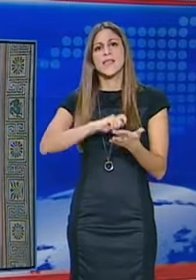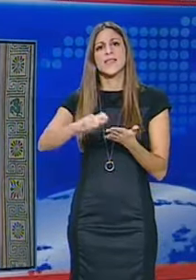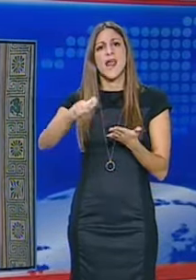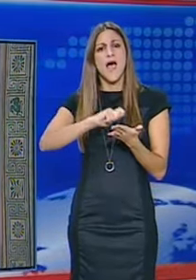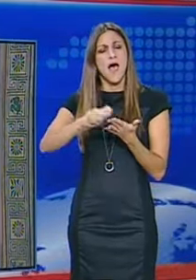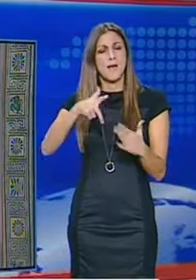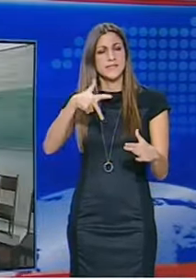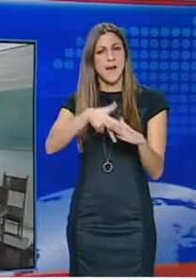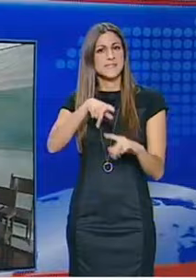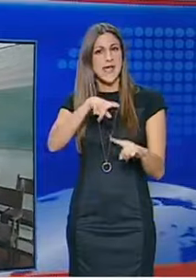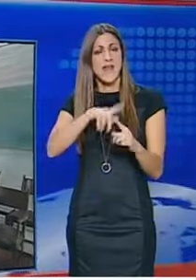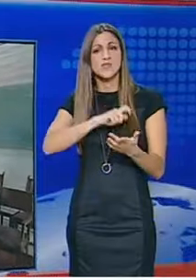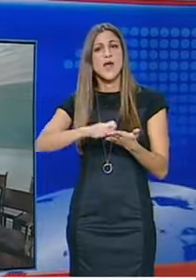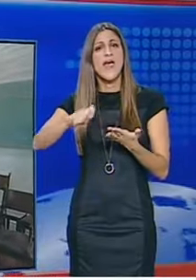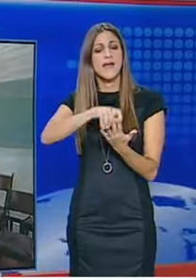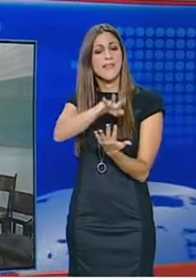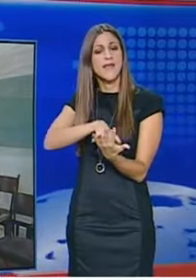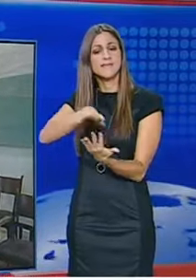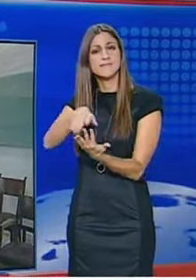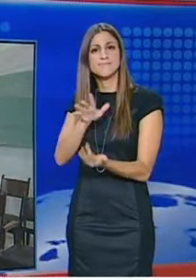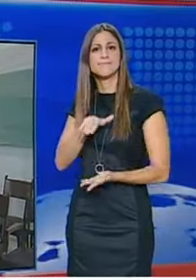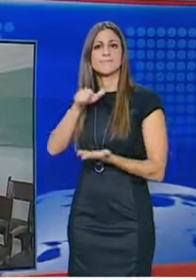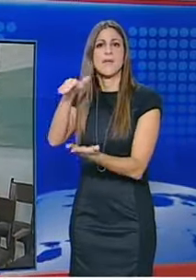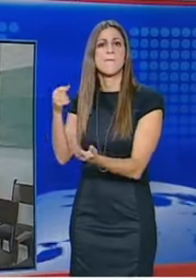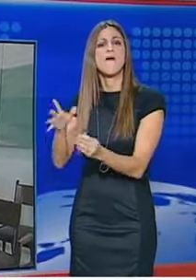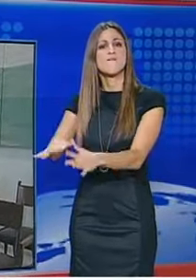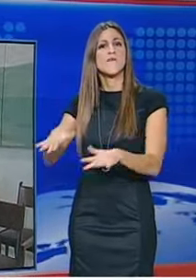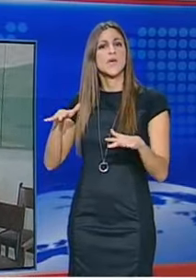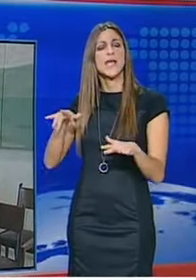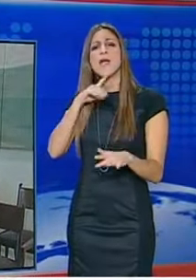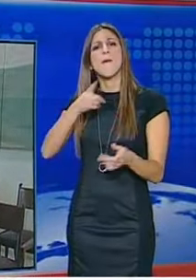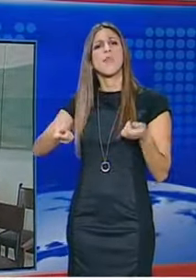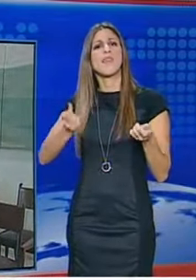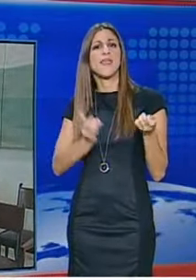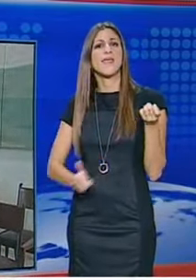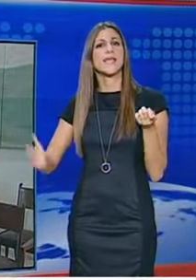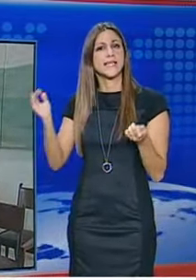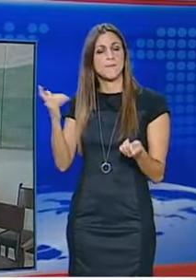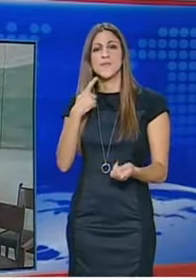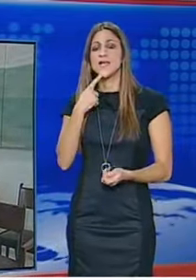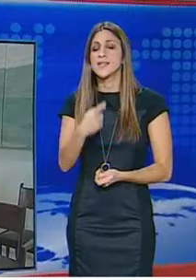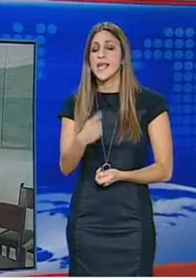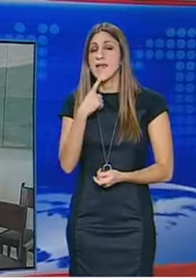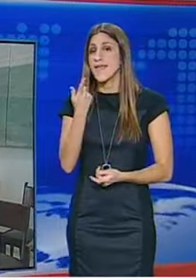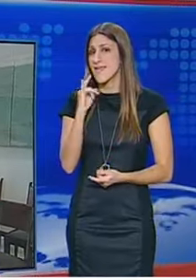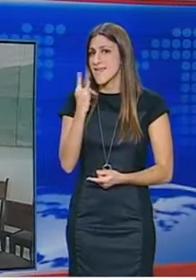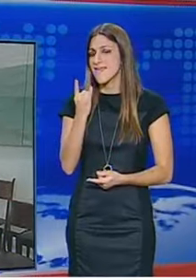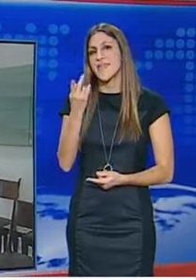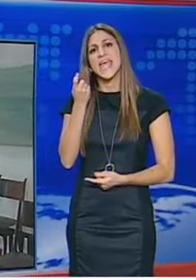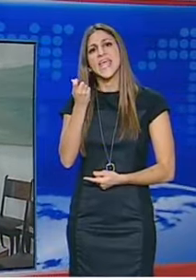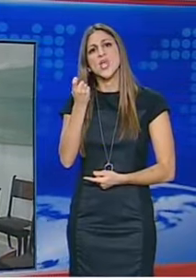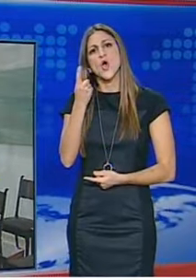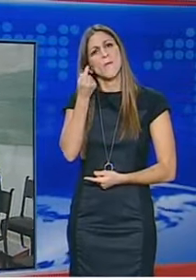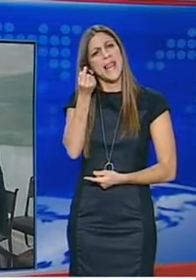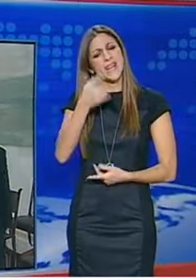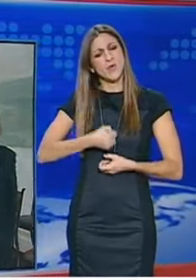ενδιάμεση έκθεση της τράπεζας της ελλάδος που κατατέθηκε στη βουλή από το γιώργο προβόπουλο στην έκθεση διαπιστώνεται ότι ήδη γίνονται ορατά